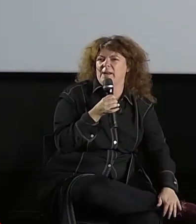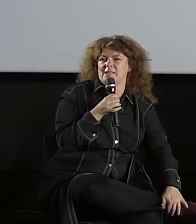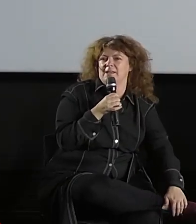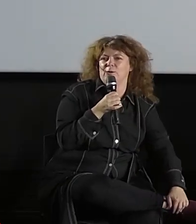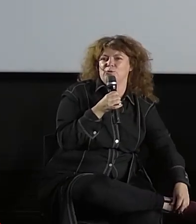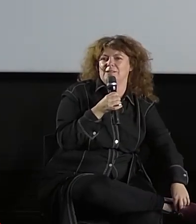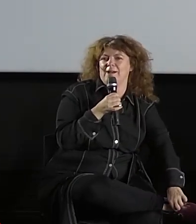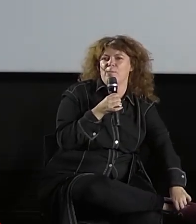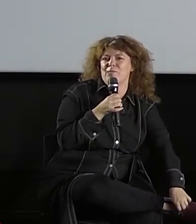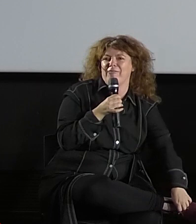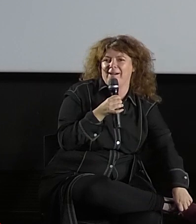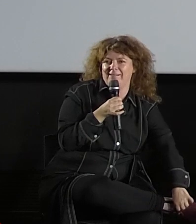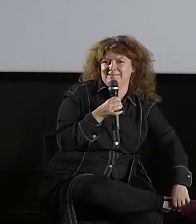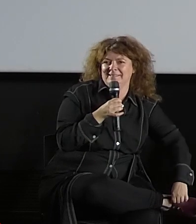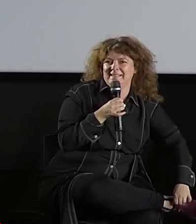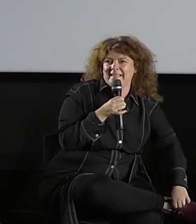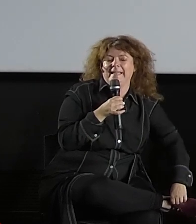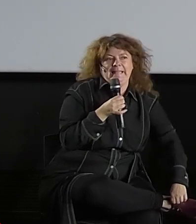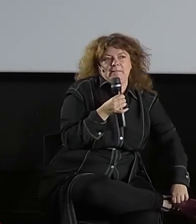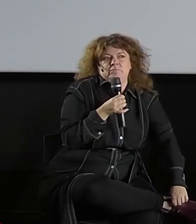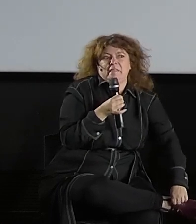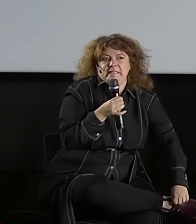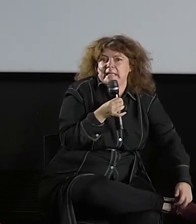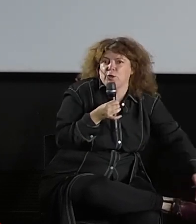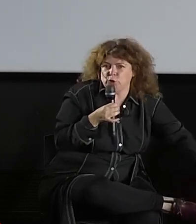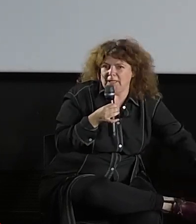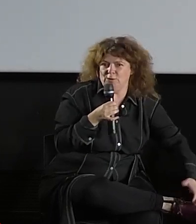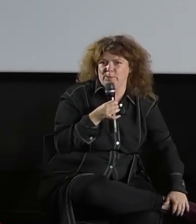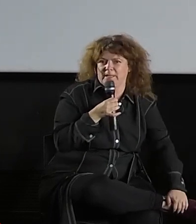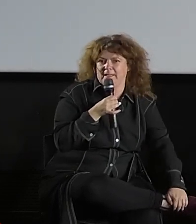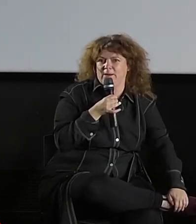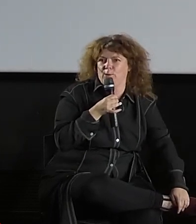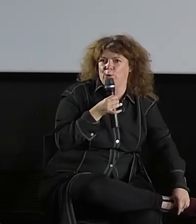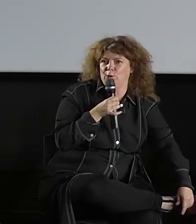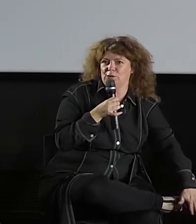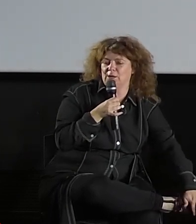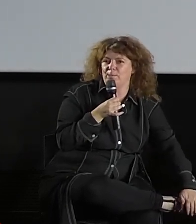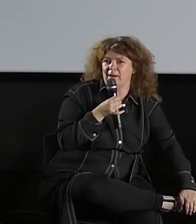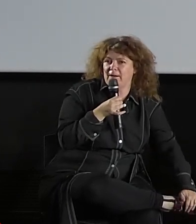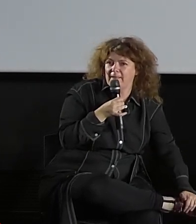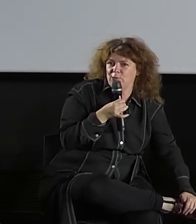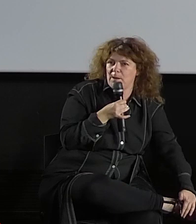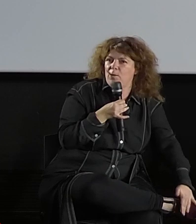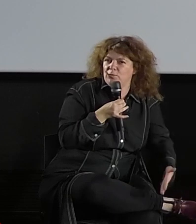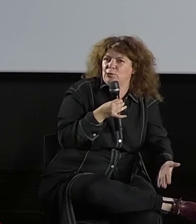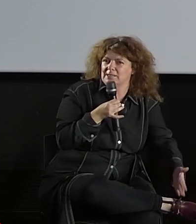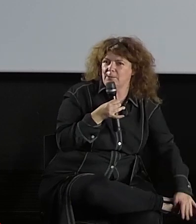hasta incluso irte a comprar una faja eh necesitan ir contigo porque a lo mejor se compran la faja de última moda y tú quieres que vayan